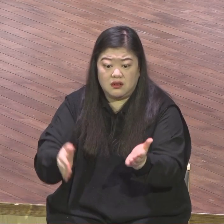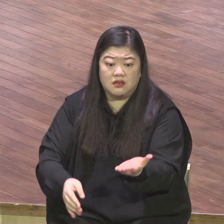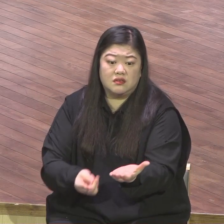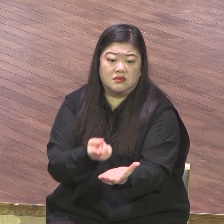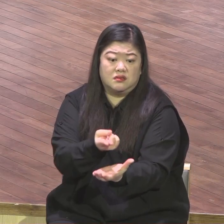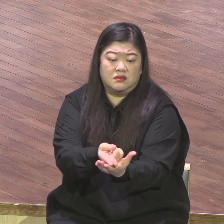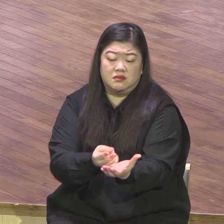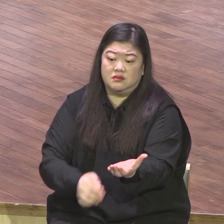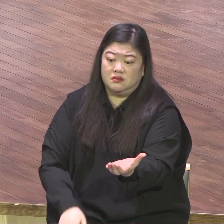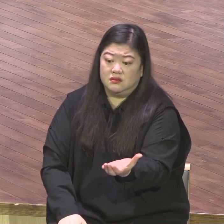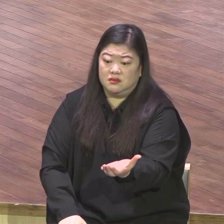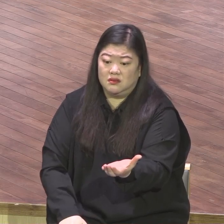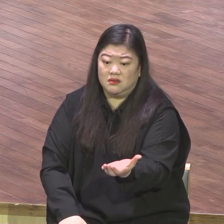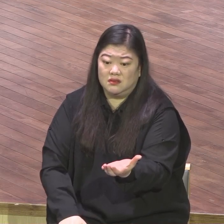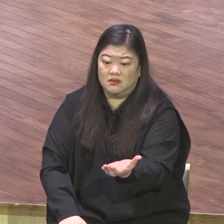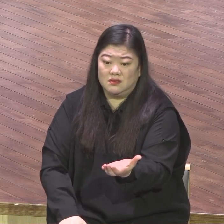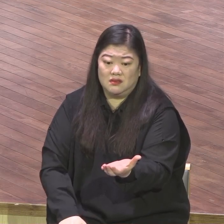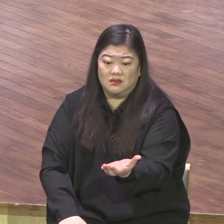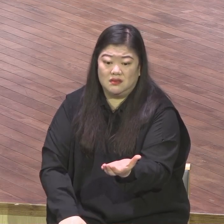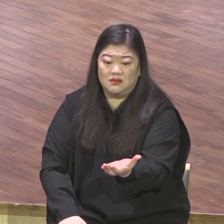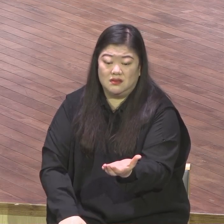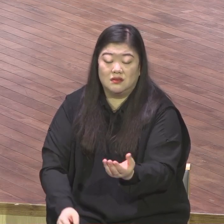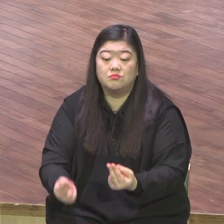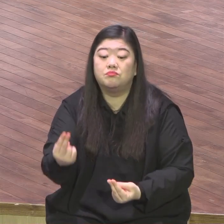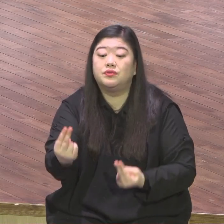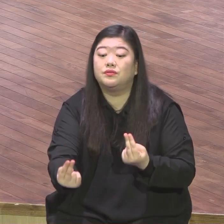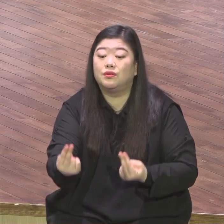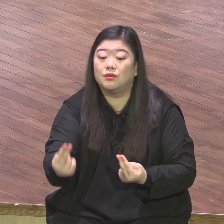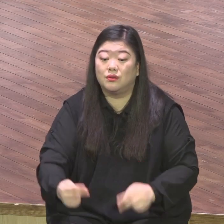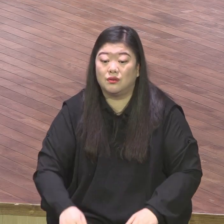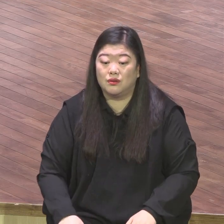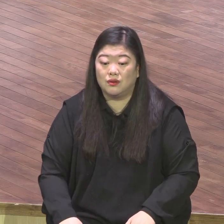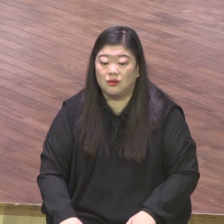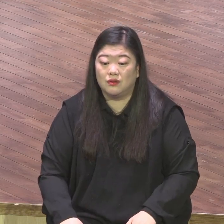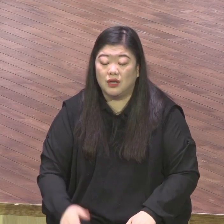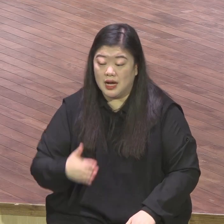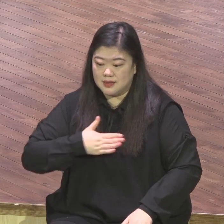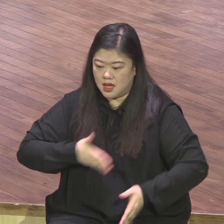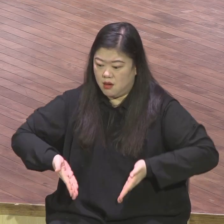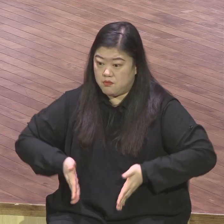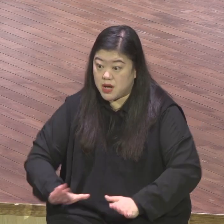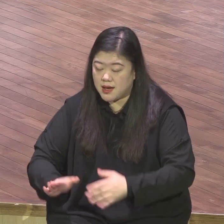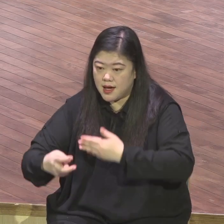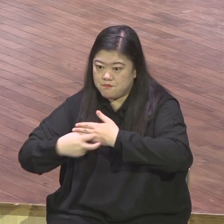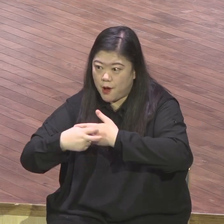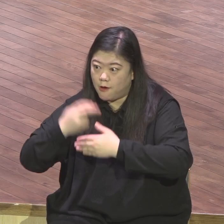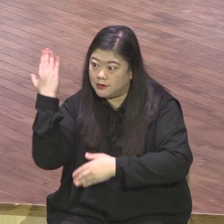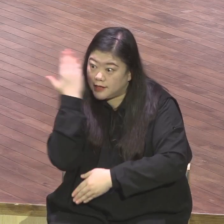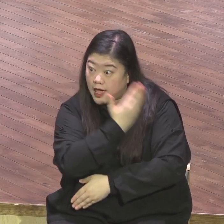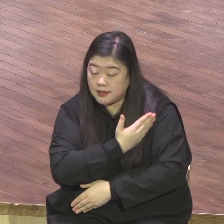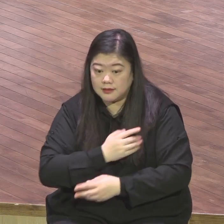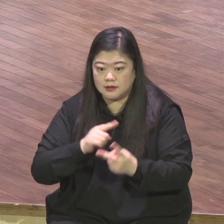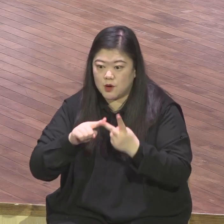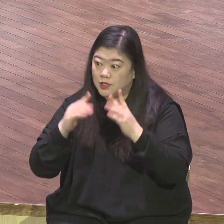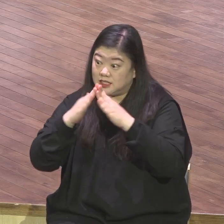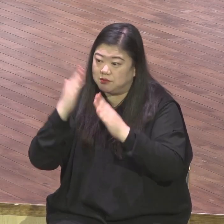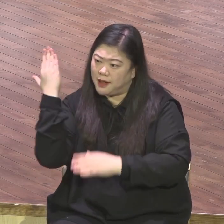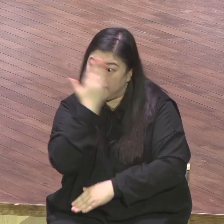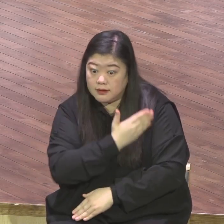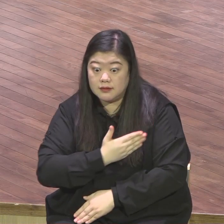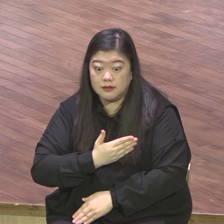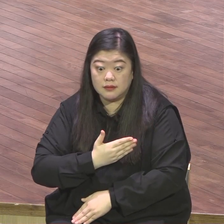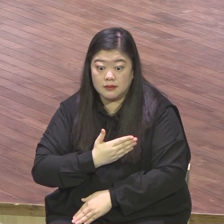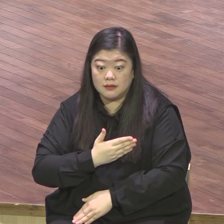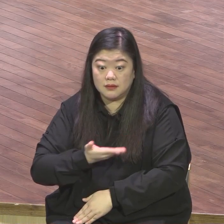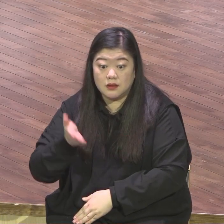구유에서 말밥통에서 종의 형체를 가지고 종의 형체 아주 가난한 목수의 아들로